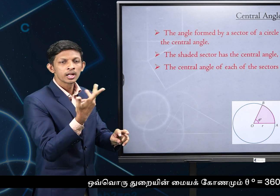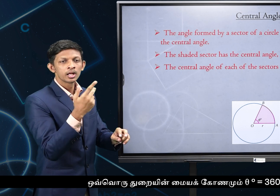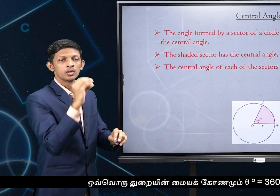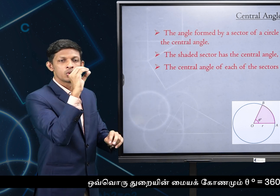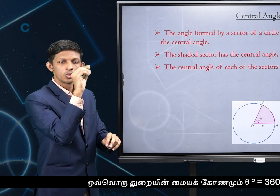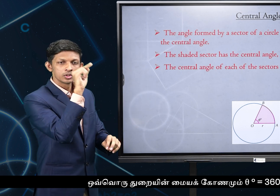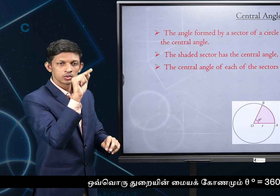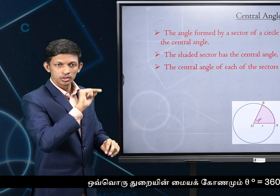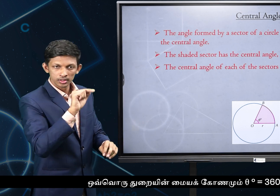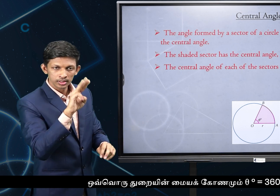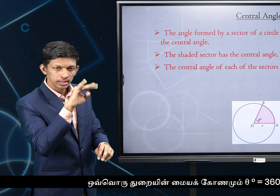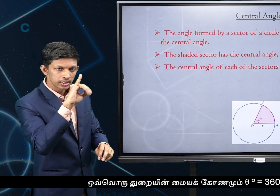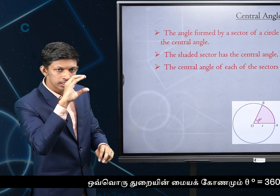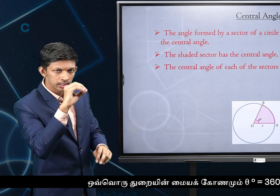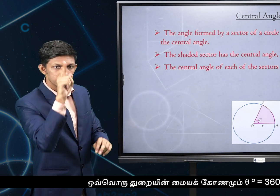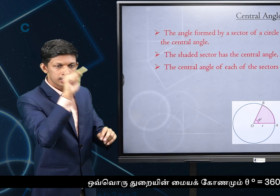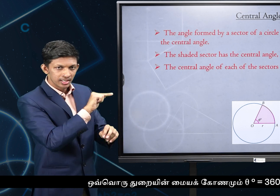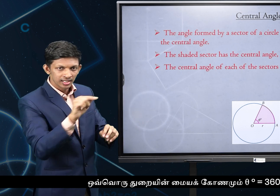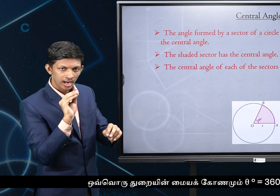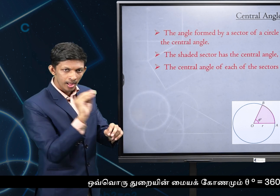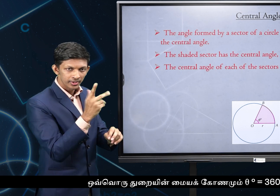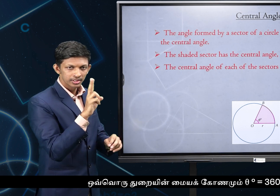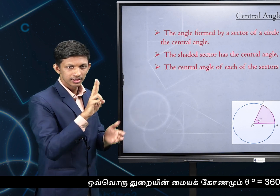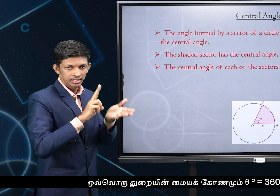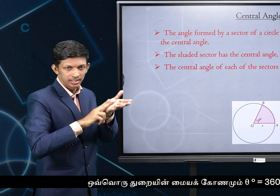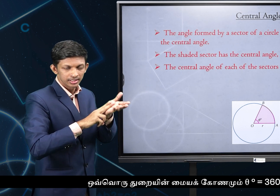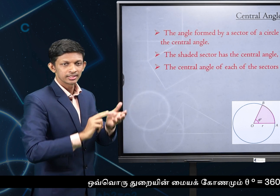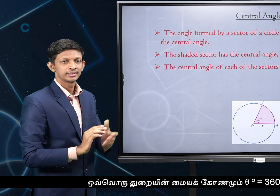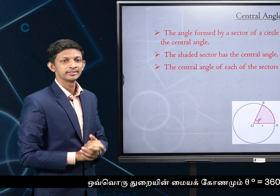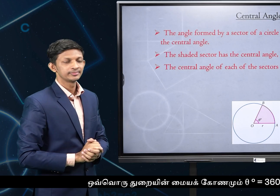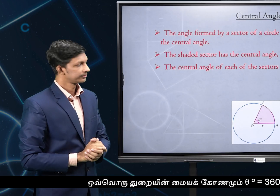ஈடு 360 டிகிரி கீழ் N ஆகும்.